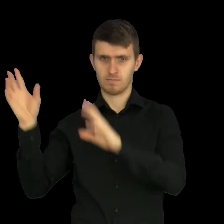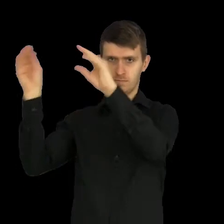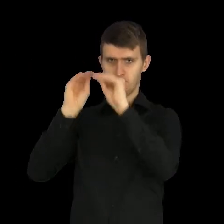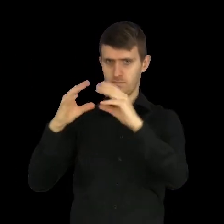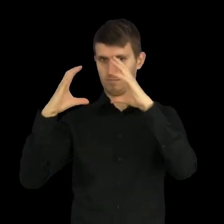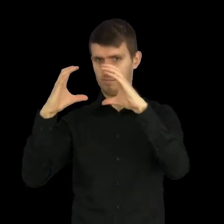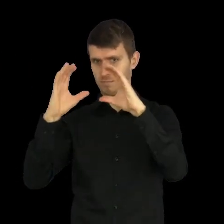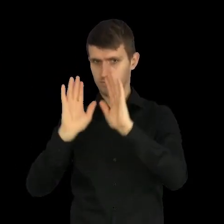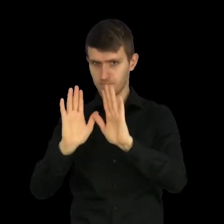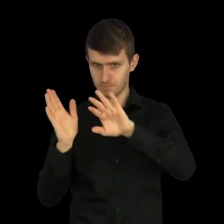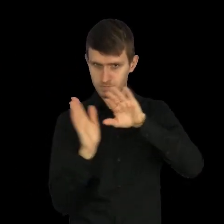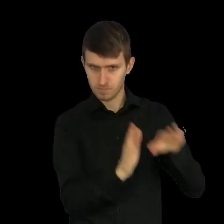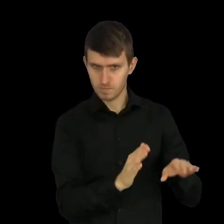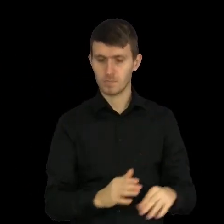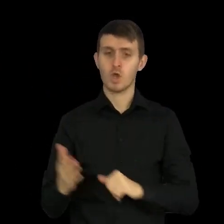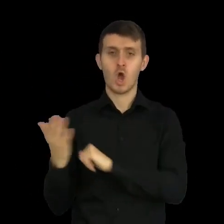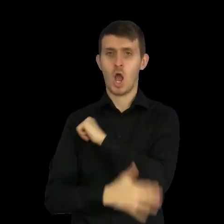minus z.